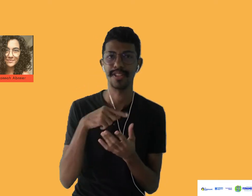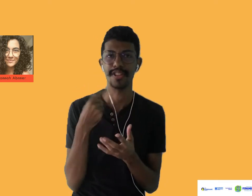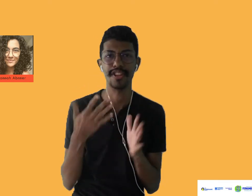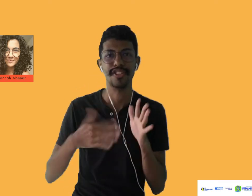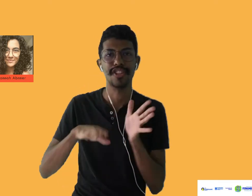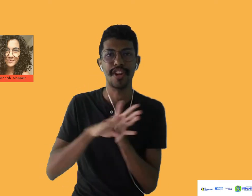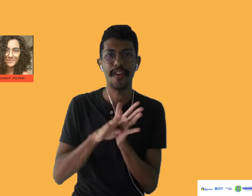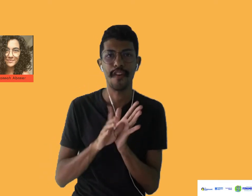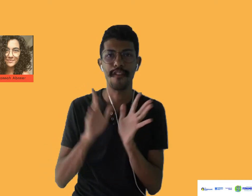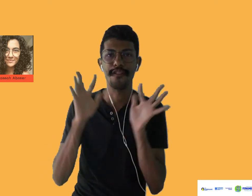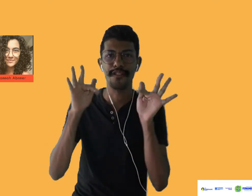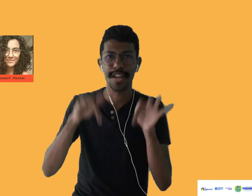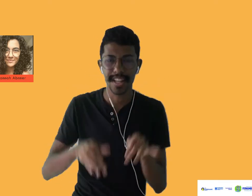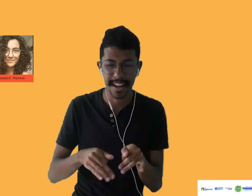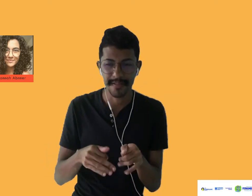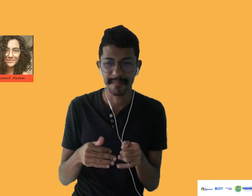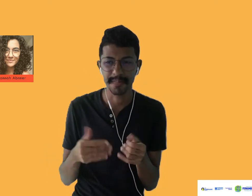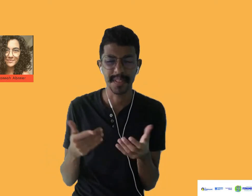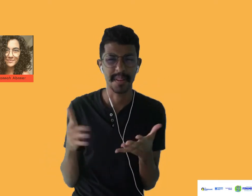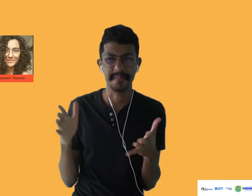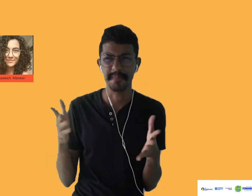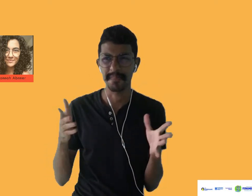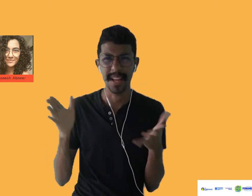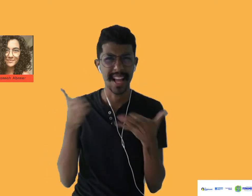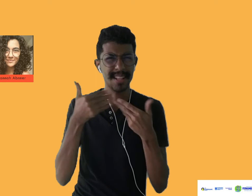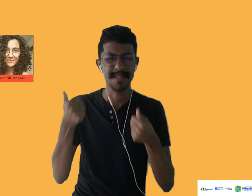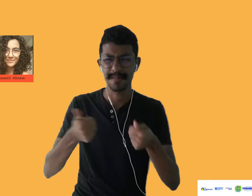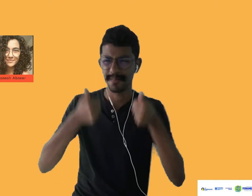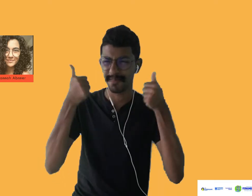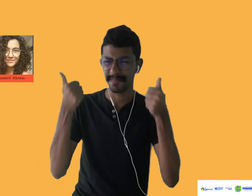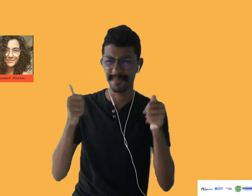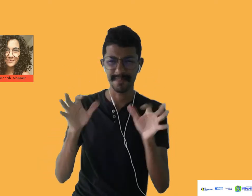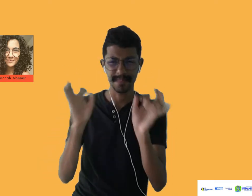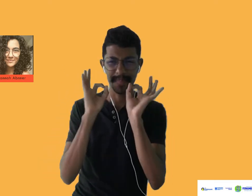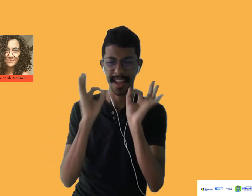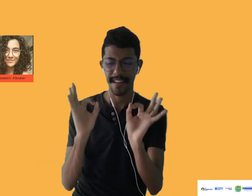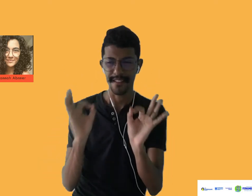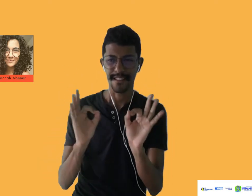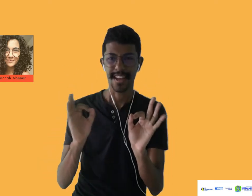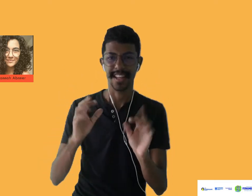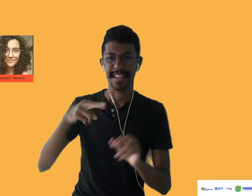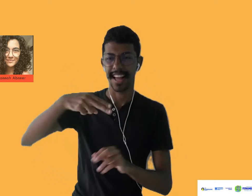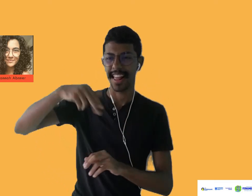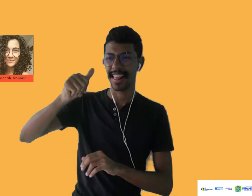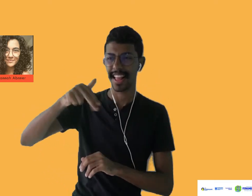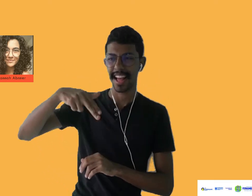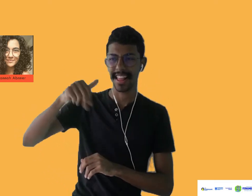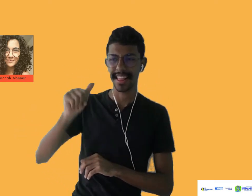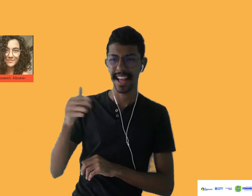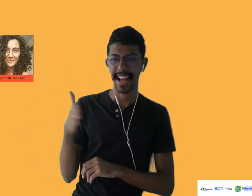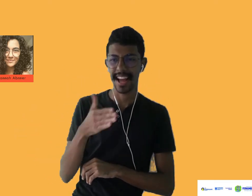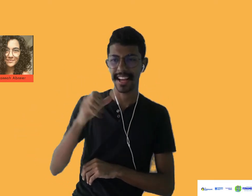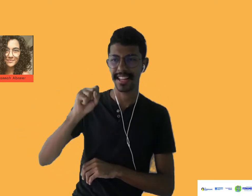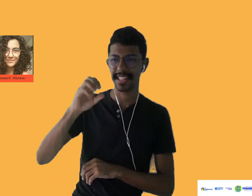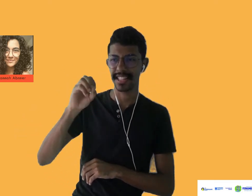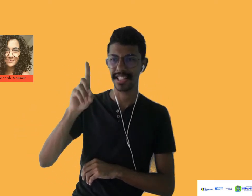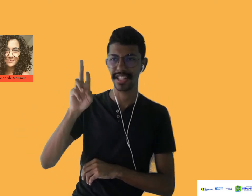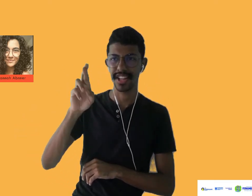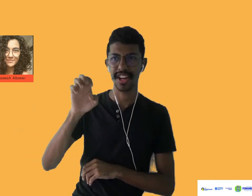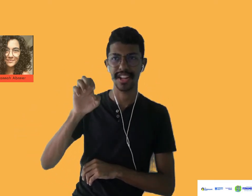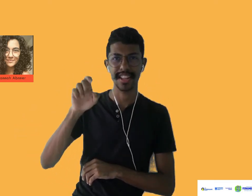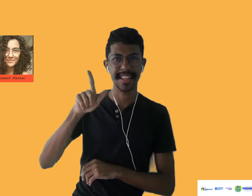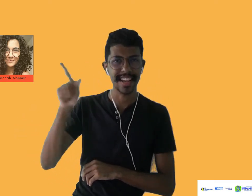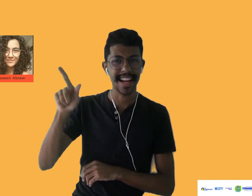a grandiosíssima, inspiradora, referência, enfim, Naná Sodré, atriz, diretora, pesquisadora.